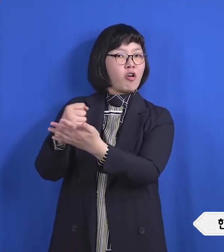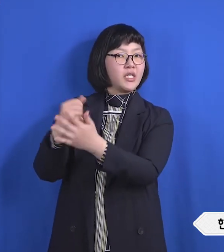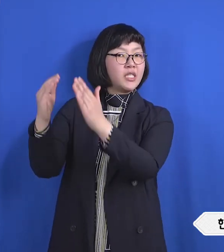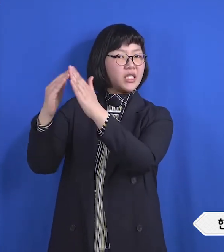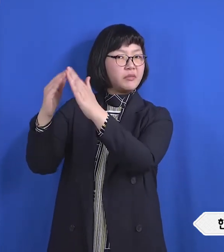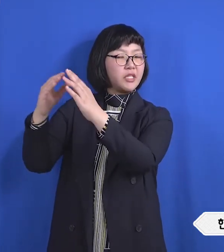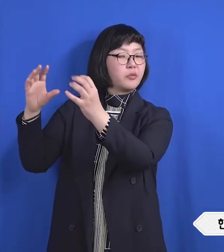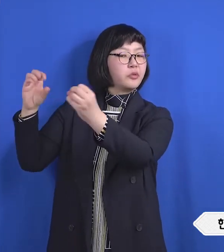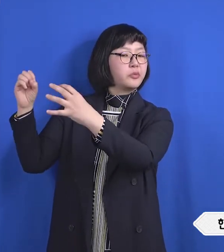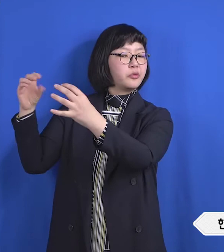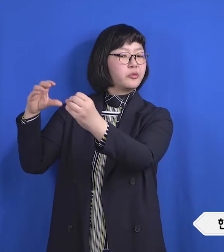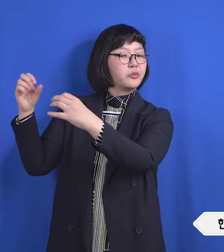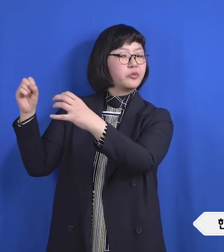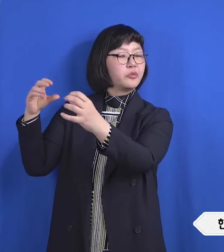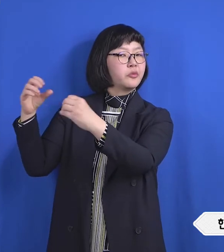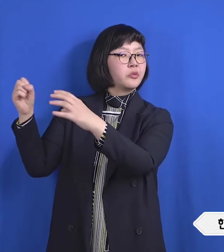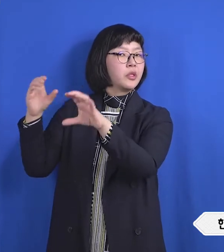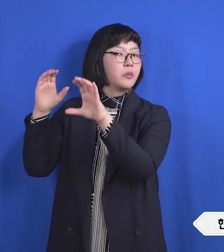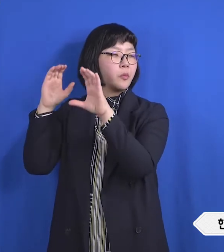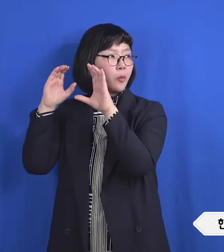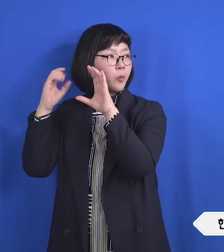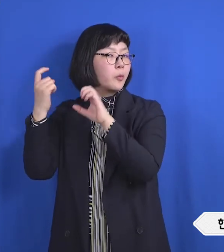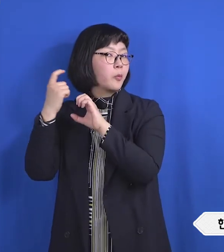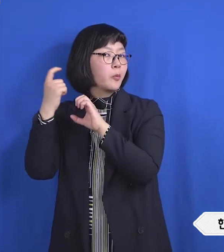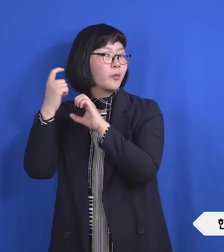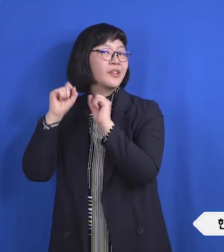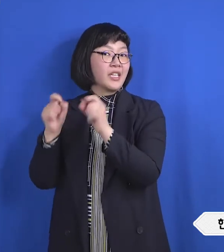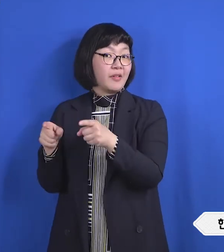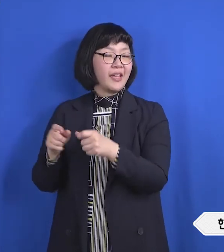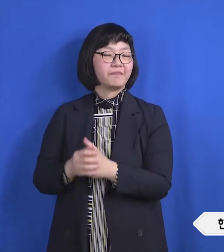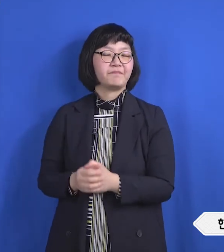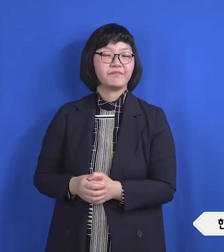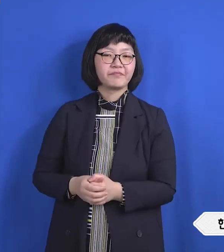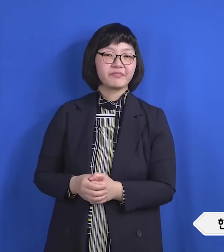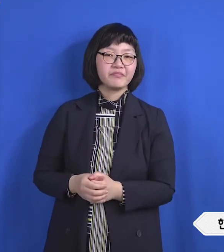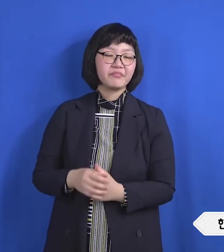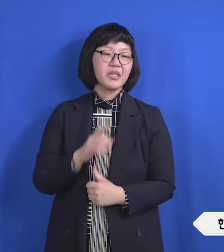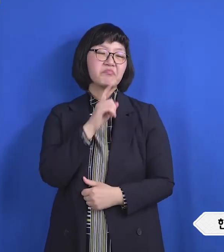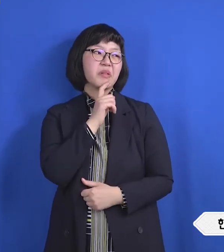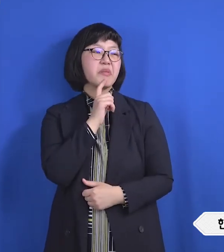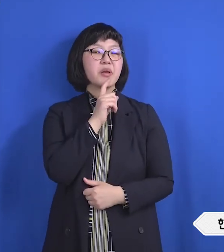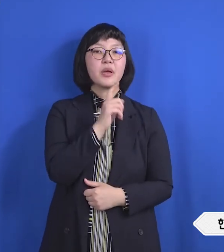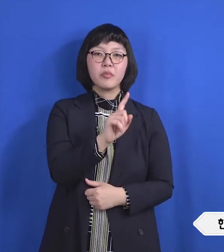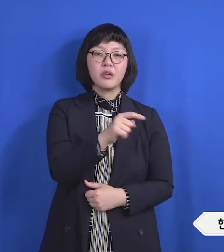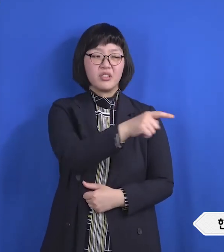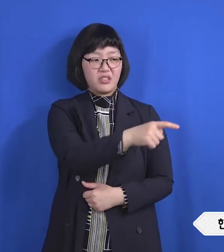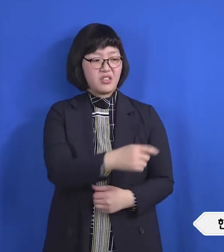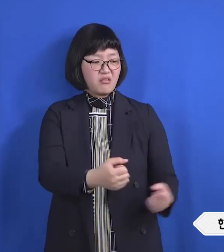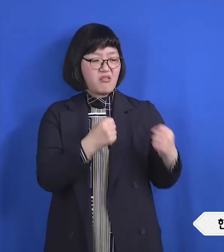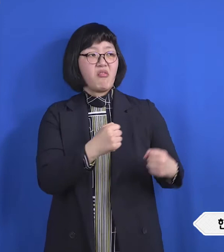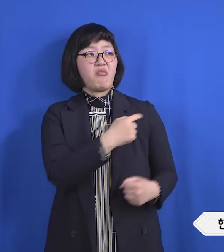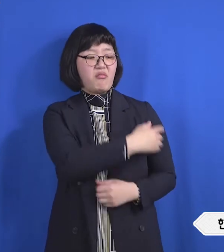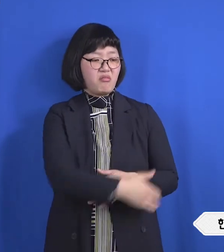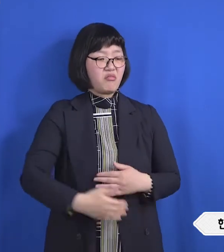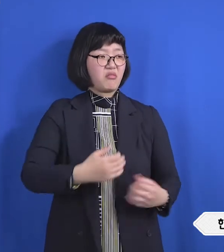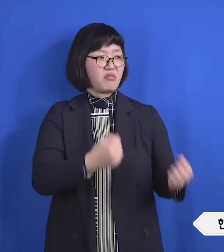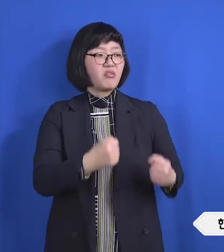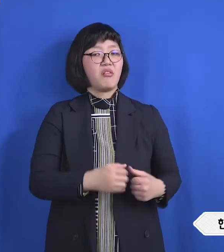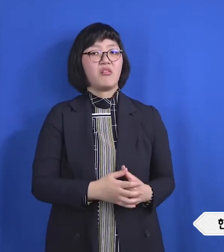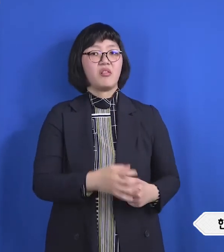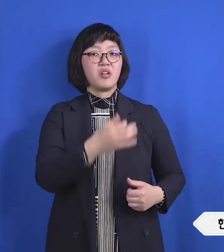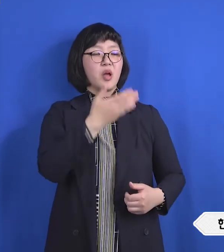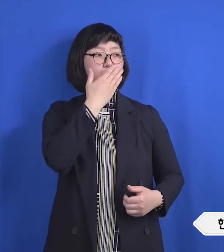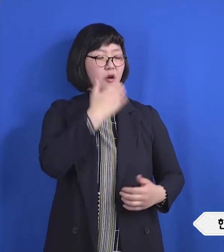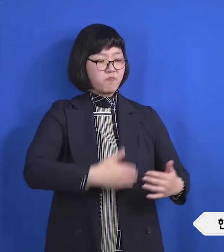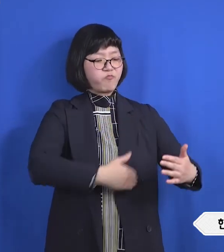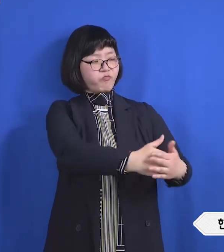나병 환자들이 쑥덕대는 소리가 들립니다. 자기는 건강하니까, 배부르니까 그런